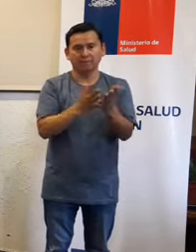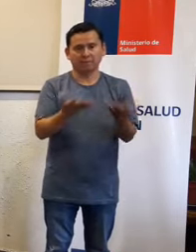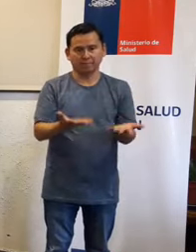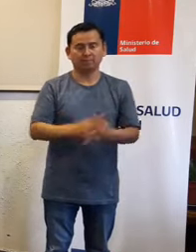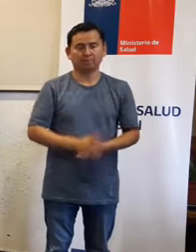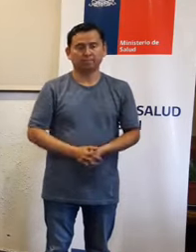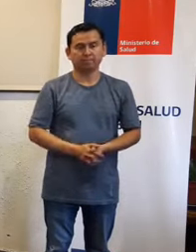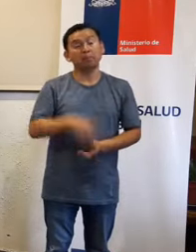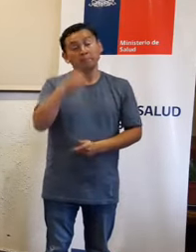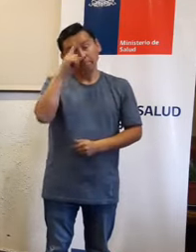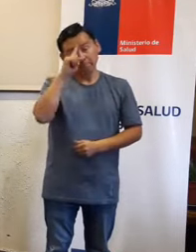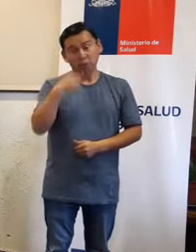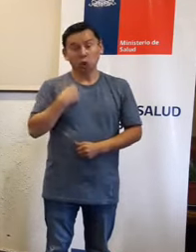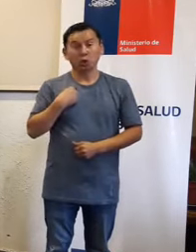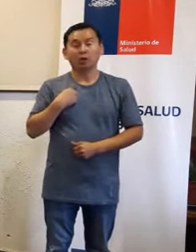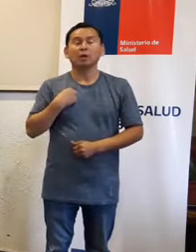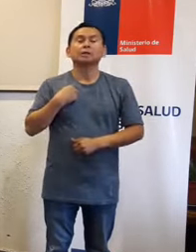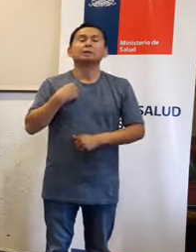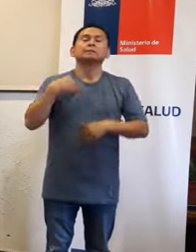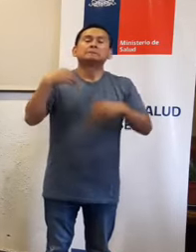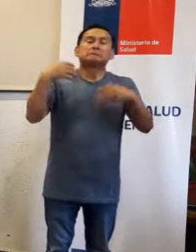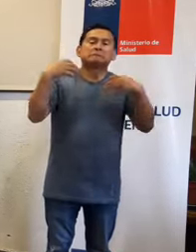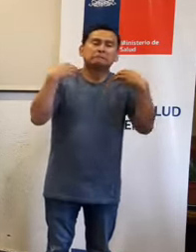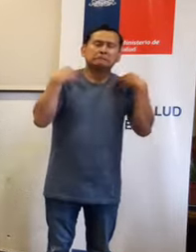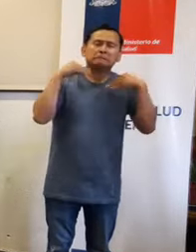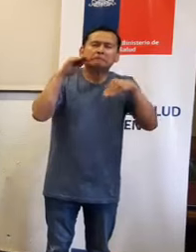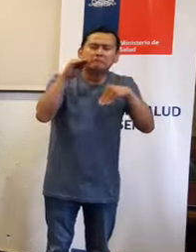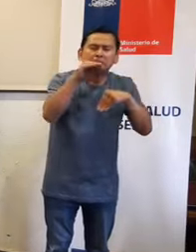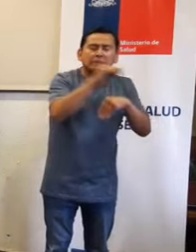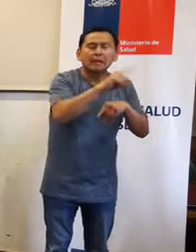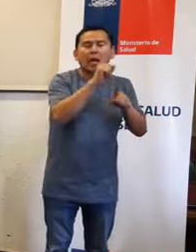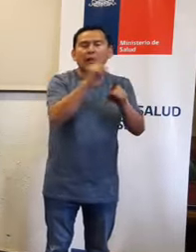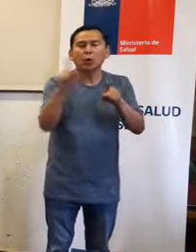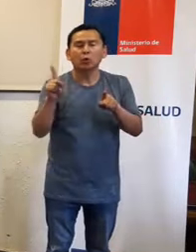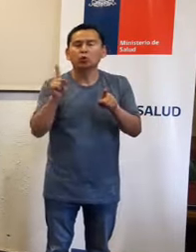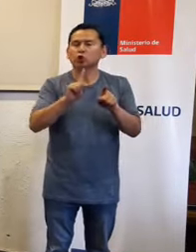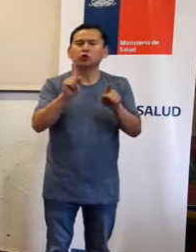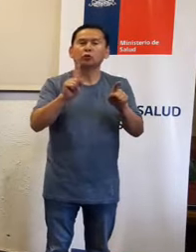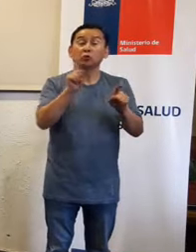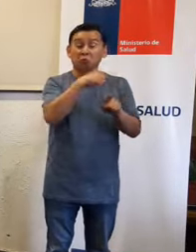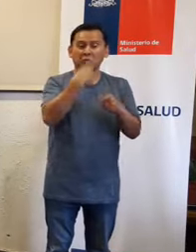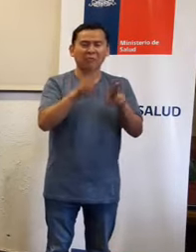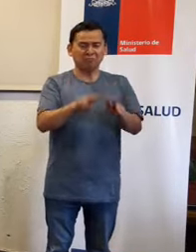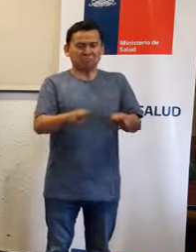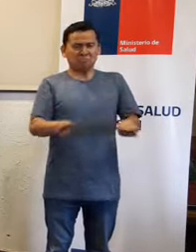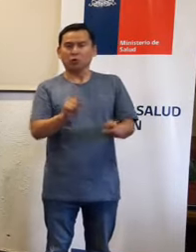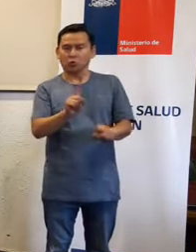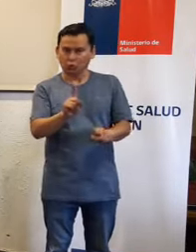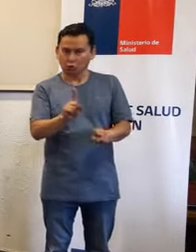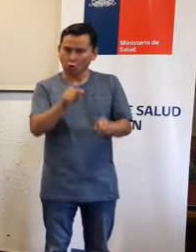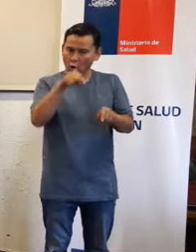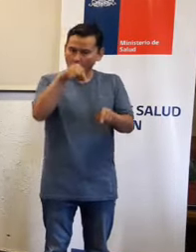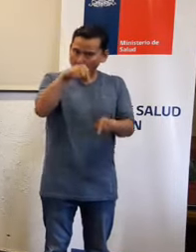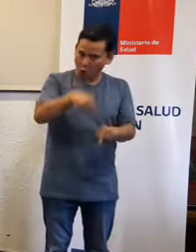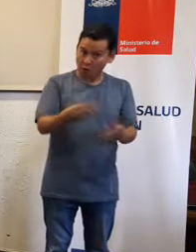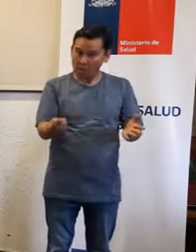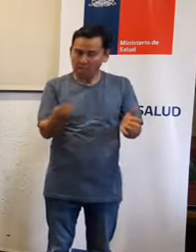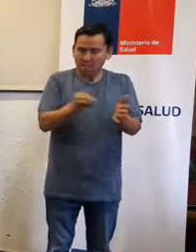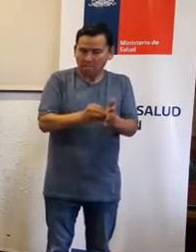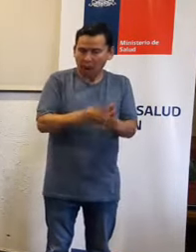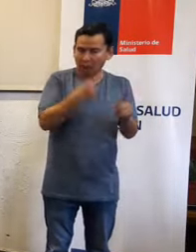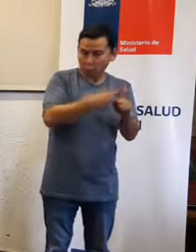Sin embargo el llamado a cada uno de nosotros a cada una de nuestras familias es a no bajar la guardia que hoy no tengamos más casos